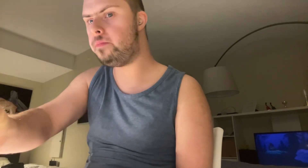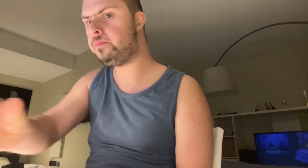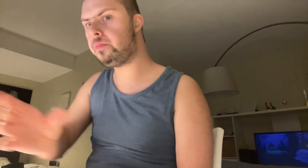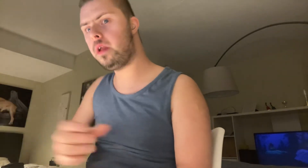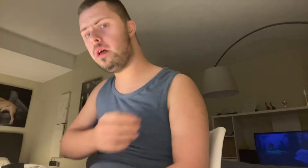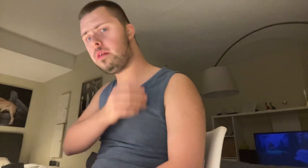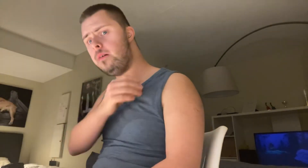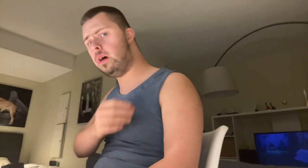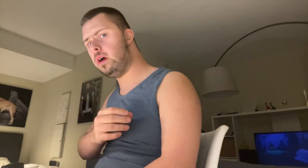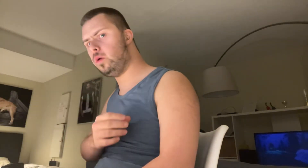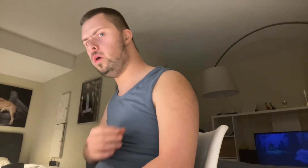Det ska vara då.